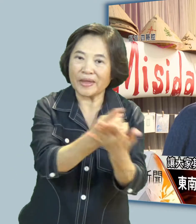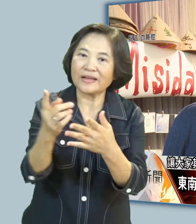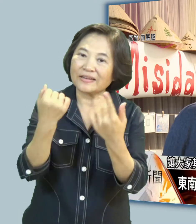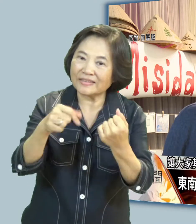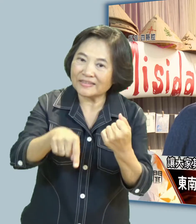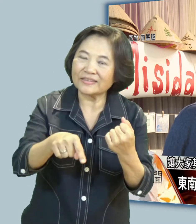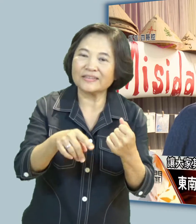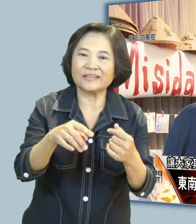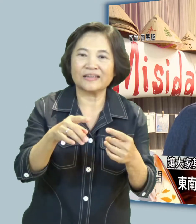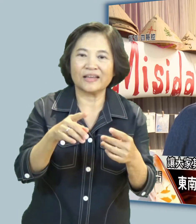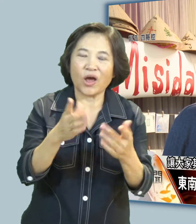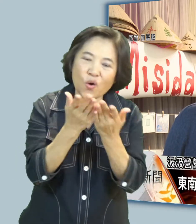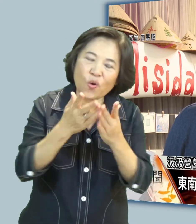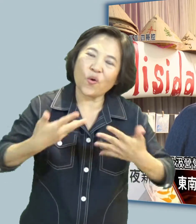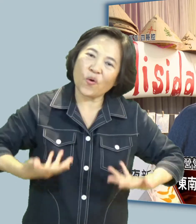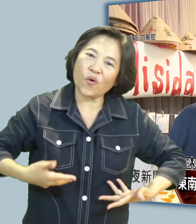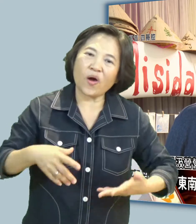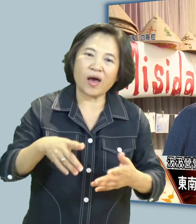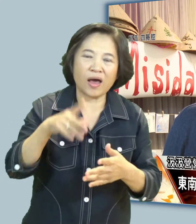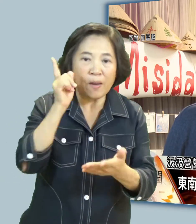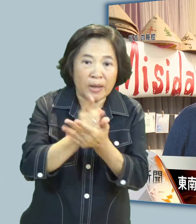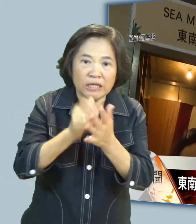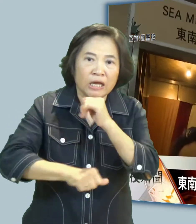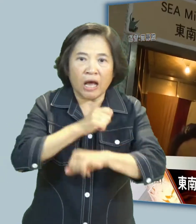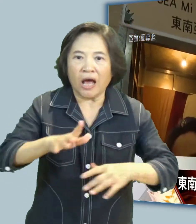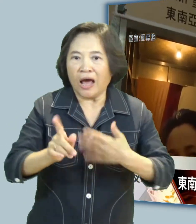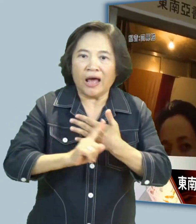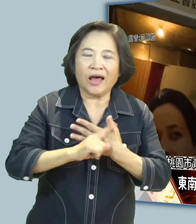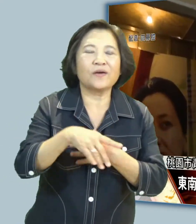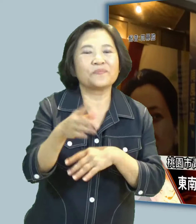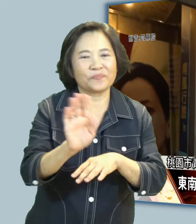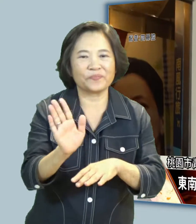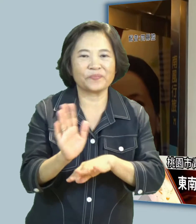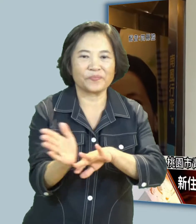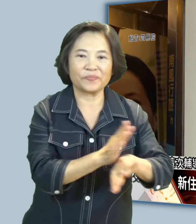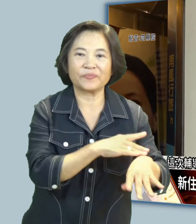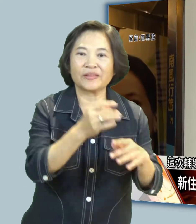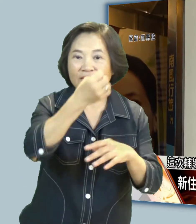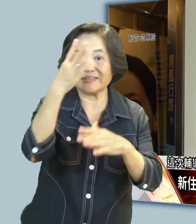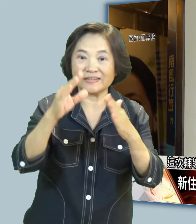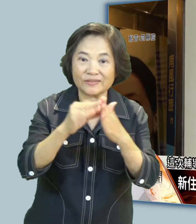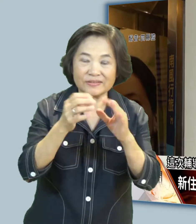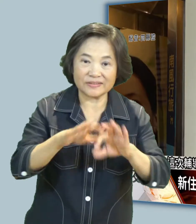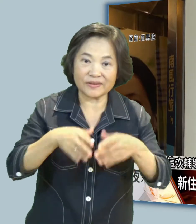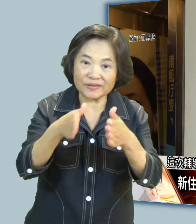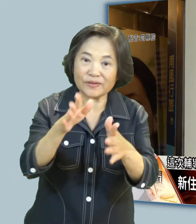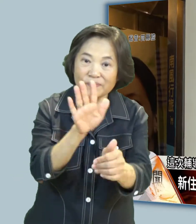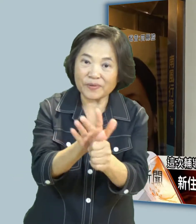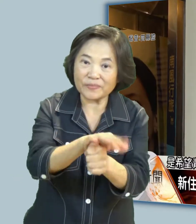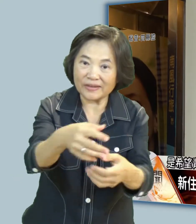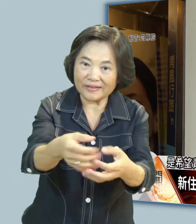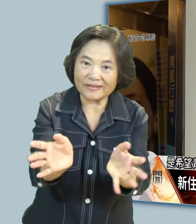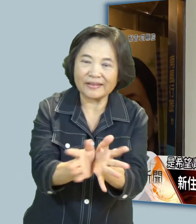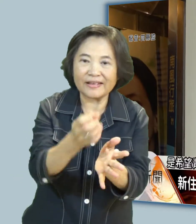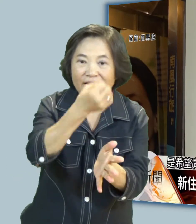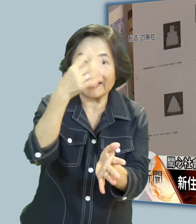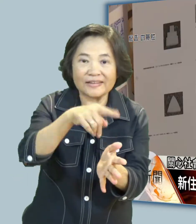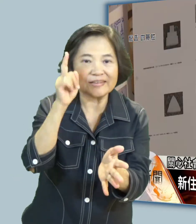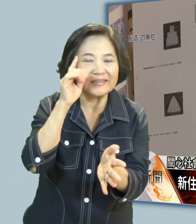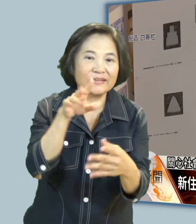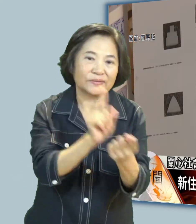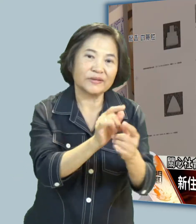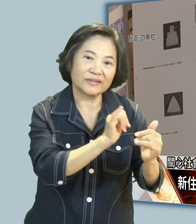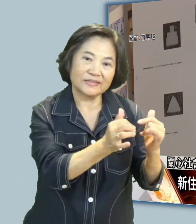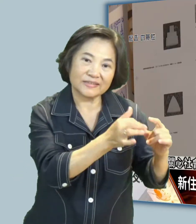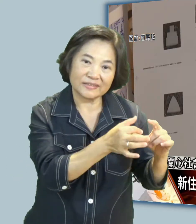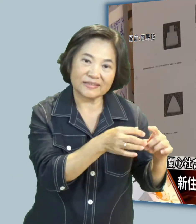实不会是只有说汲汲营营于生活。 桃园市强人口讲要摆铺头，是希望强创团队关心咖啡